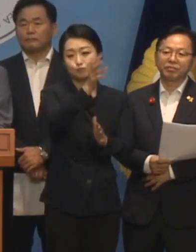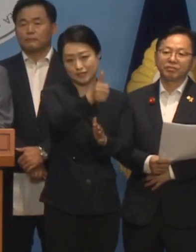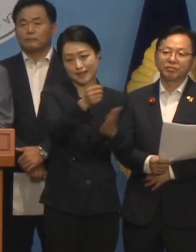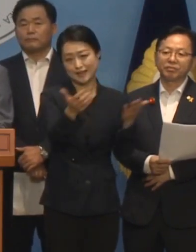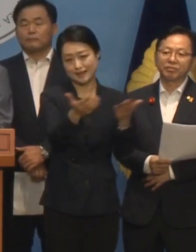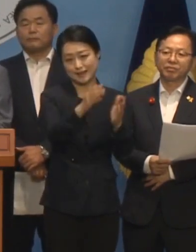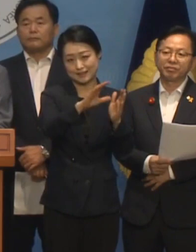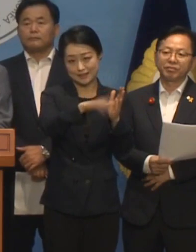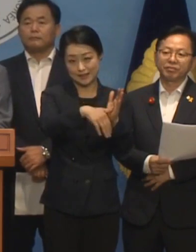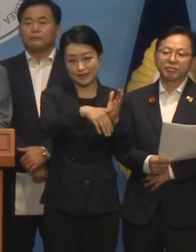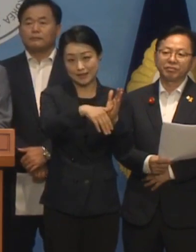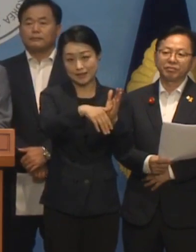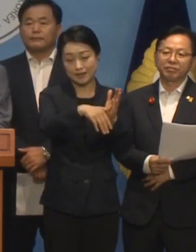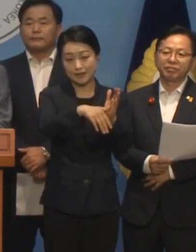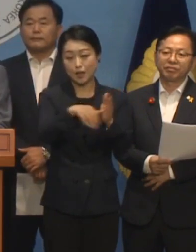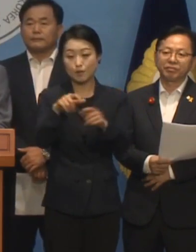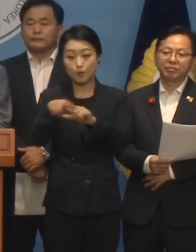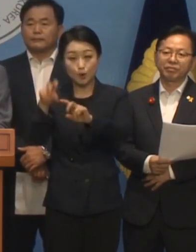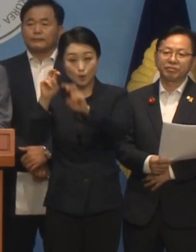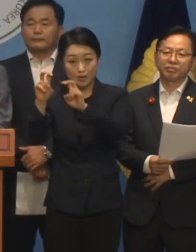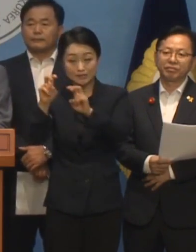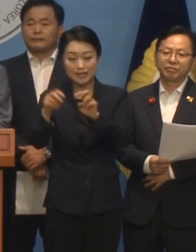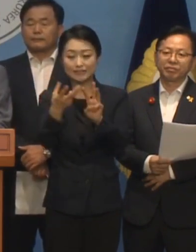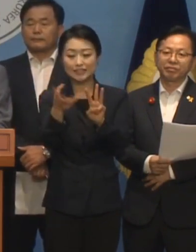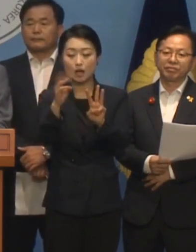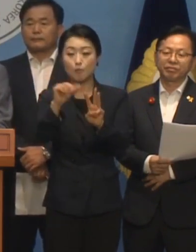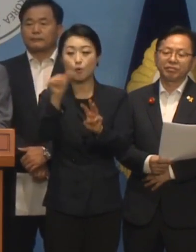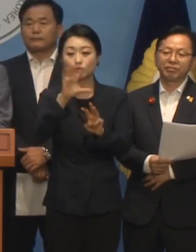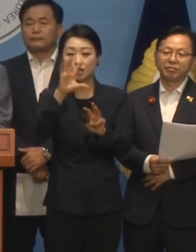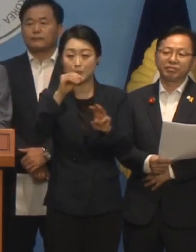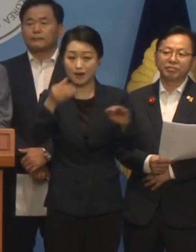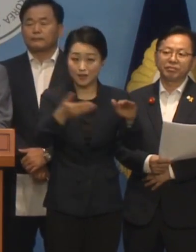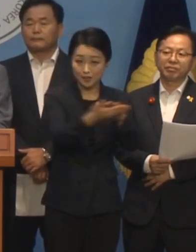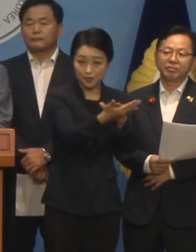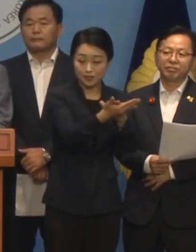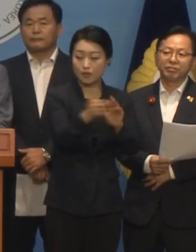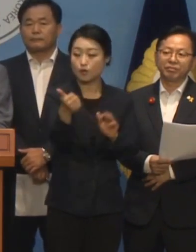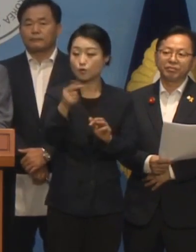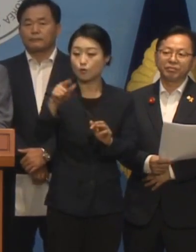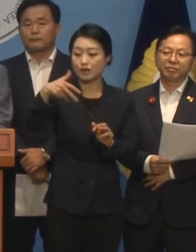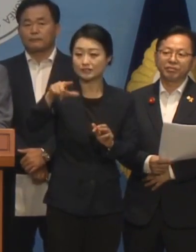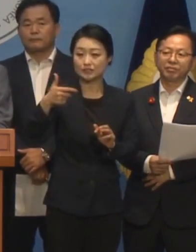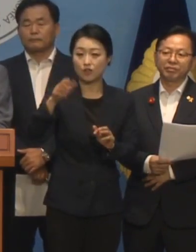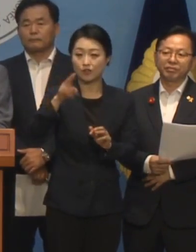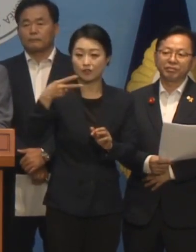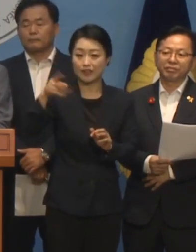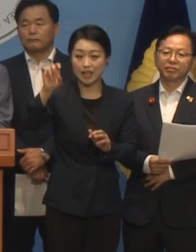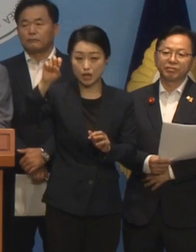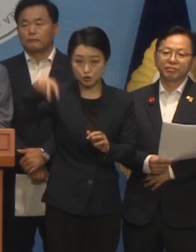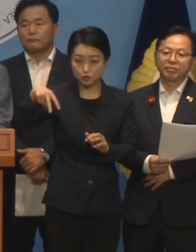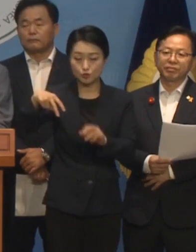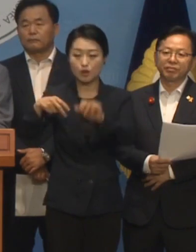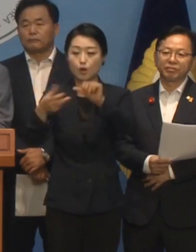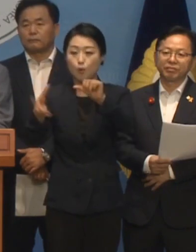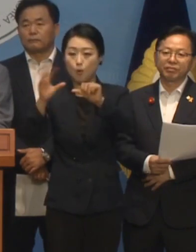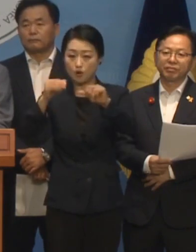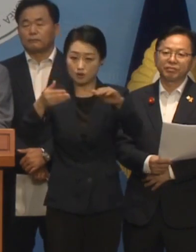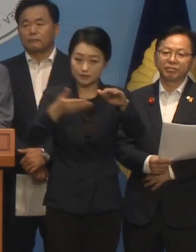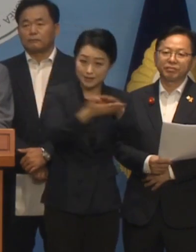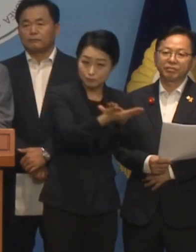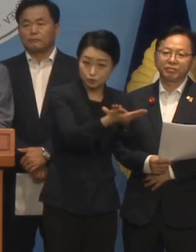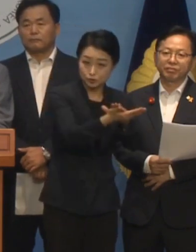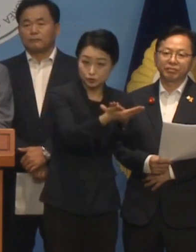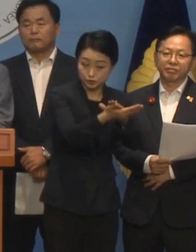재직하며 민간 업체로부터 3억 5천만 원, 화천대유 대주주 김만배로부터 5억 원의 뇌물수수